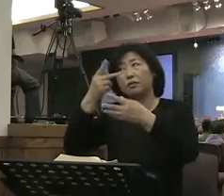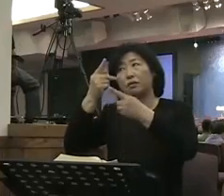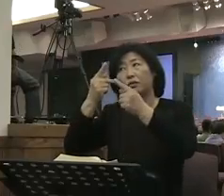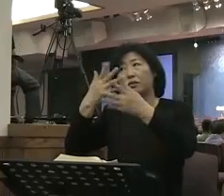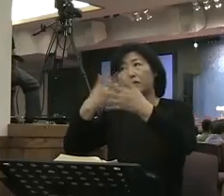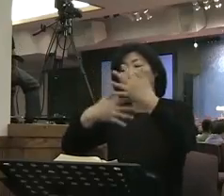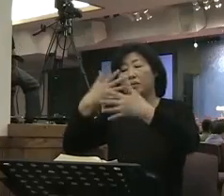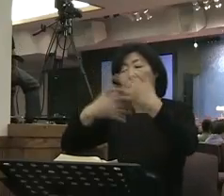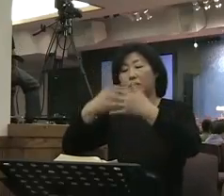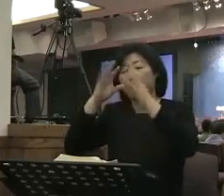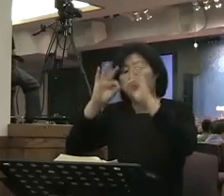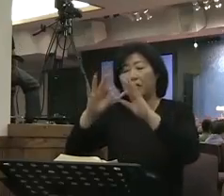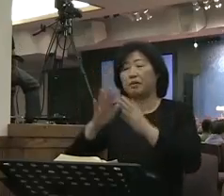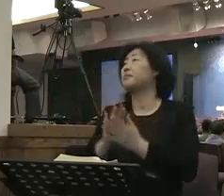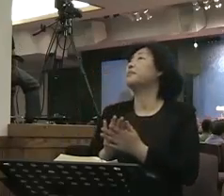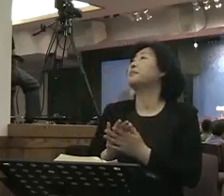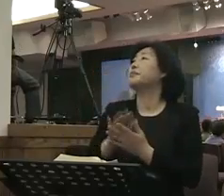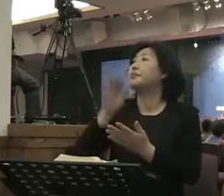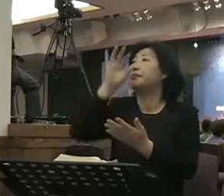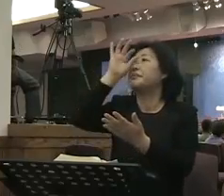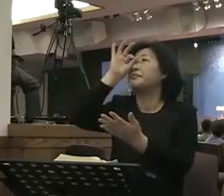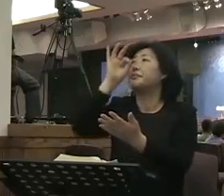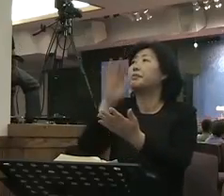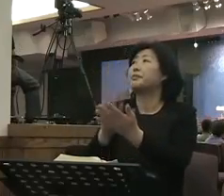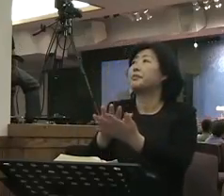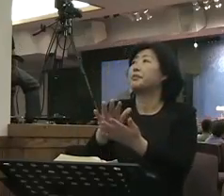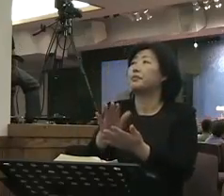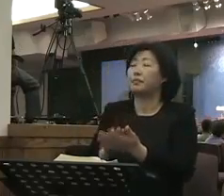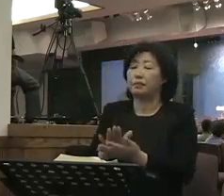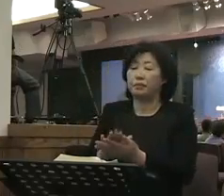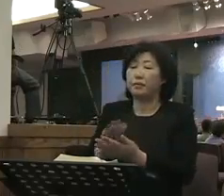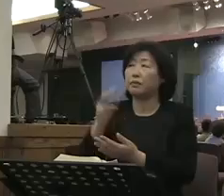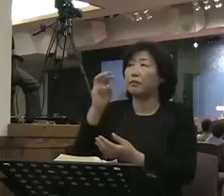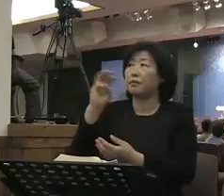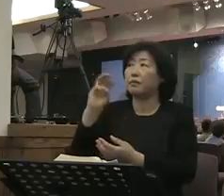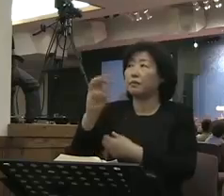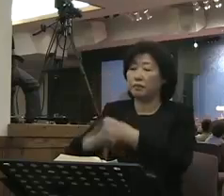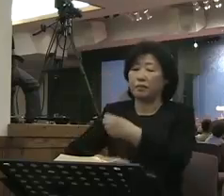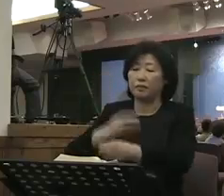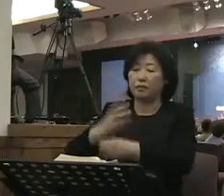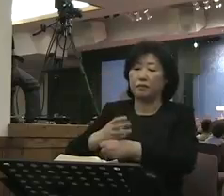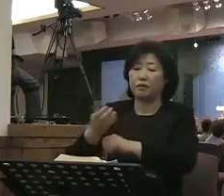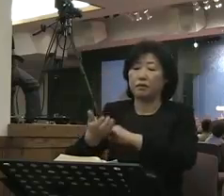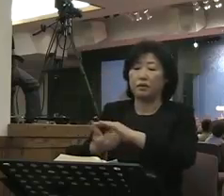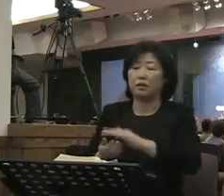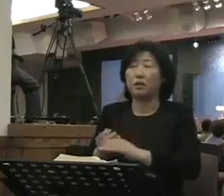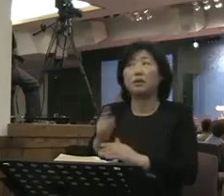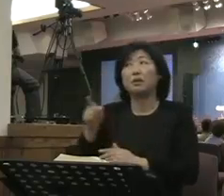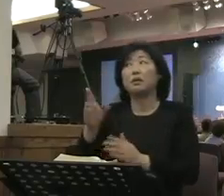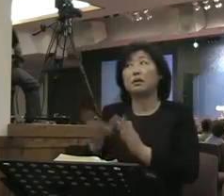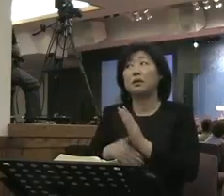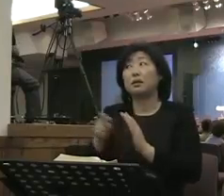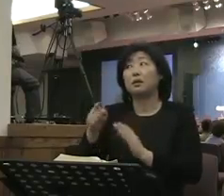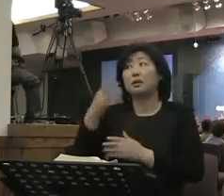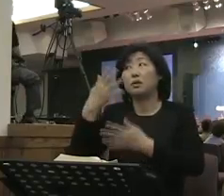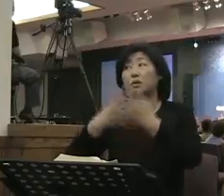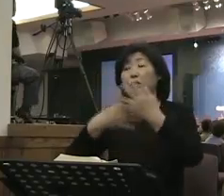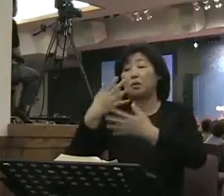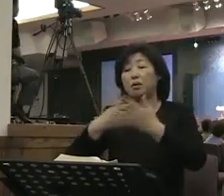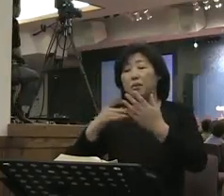보았는데 그러니까 뭐 30년 전이에요. 30년 전인데 그때 이 영화가 뭐냐